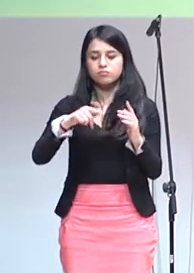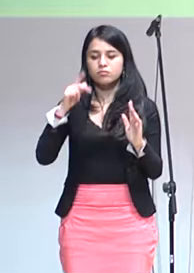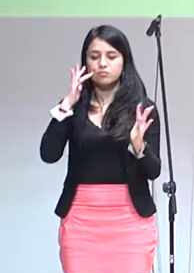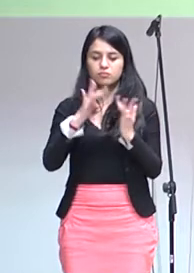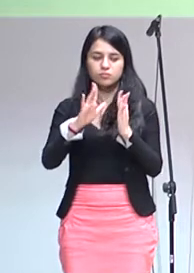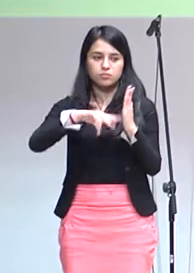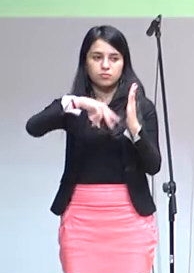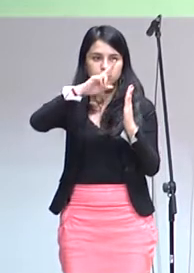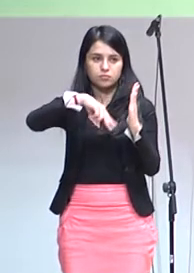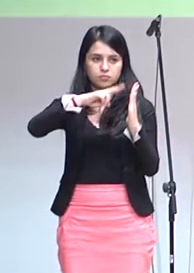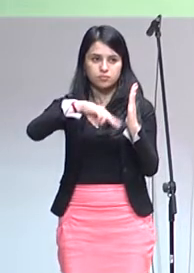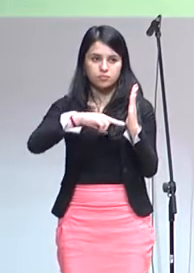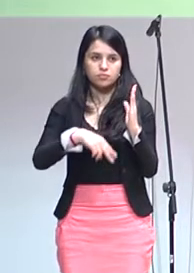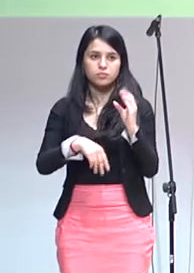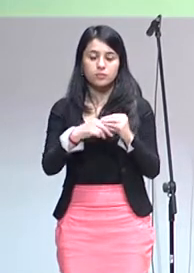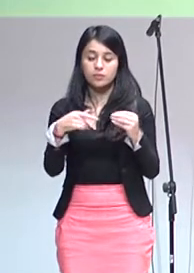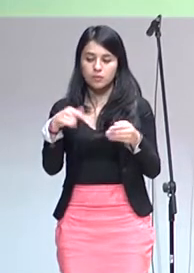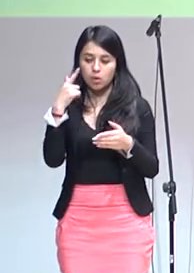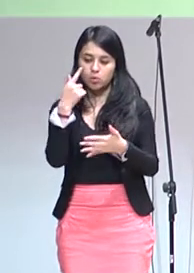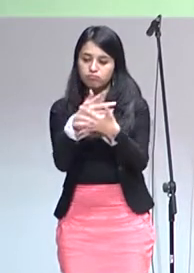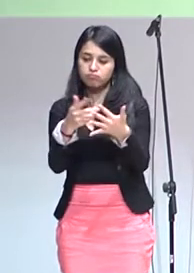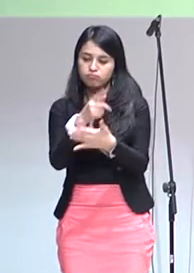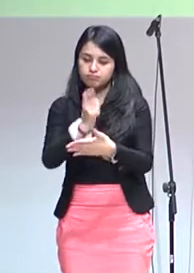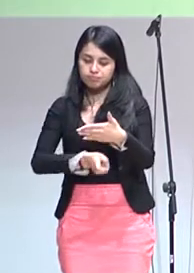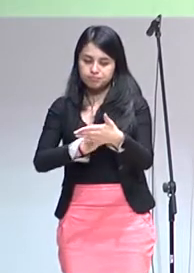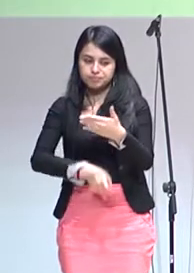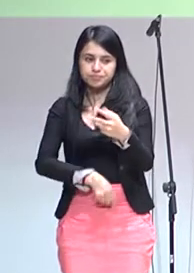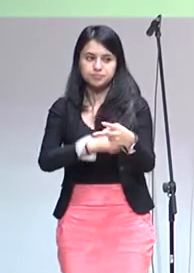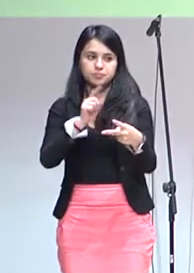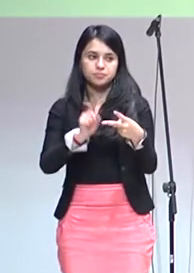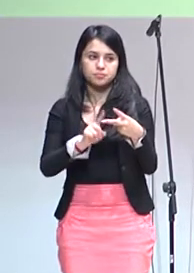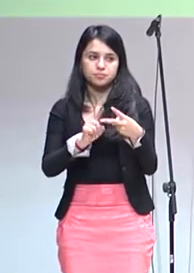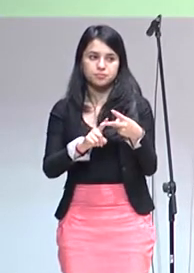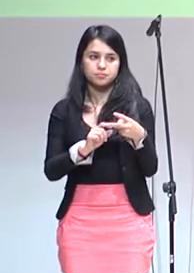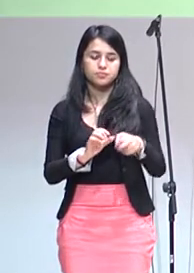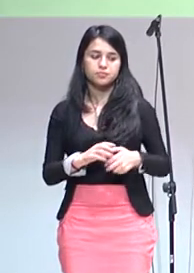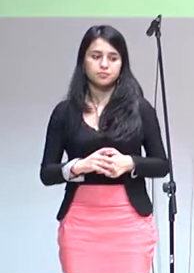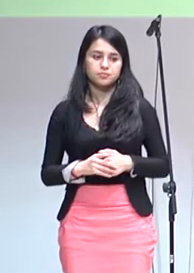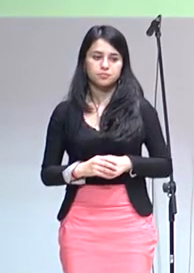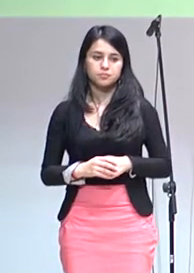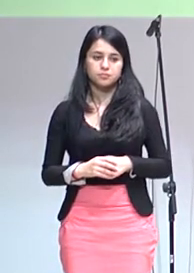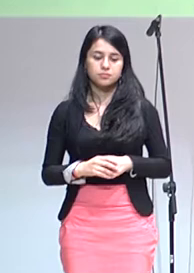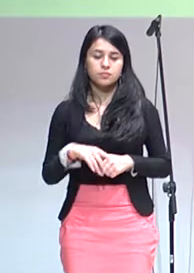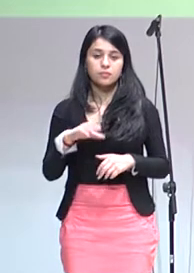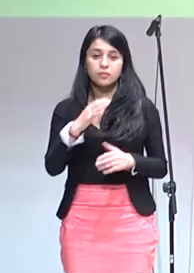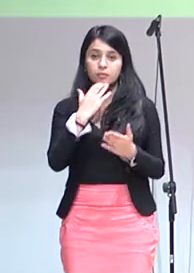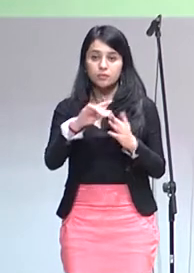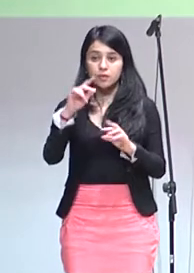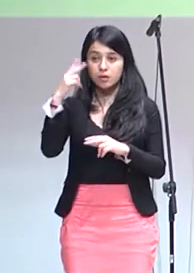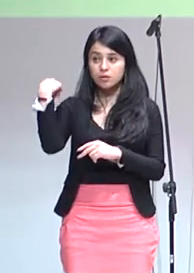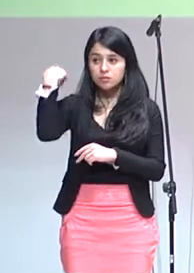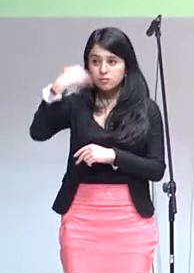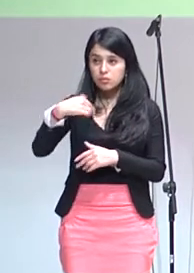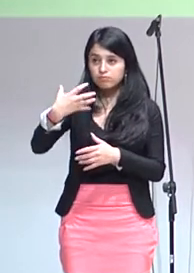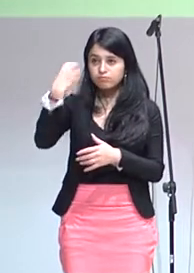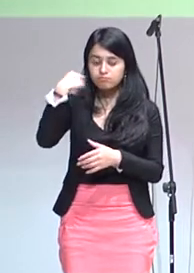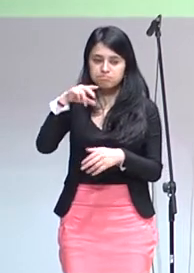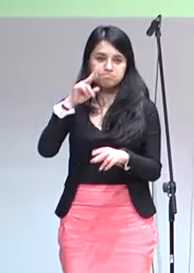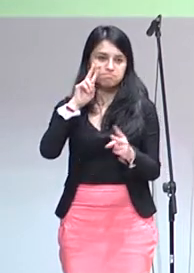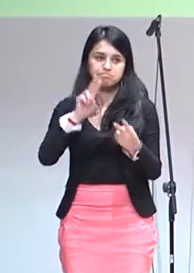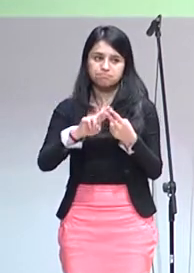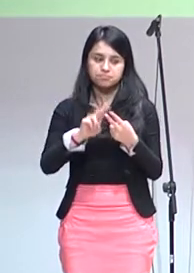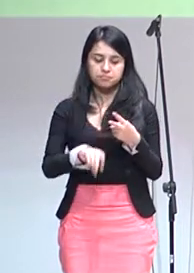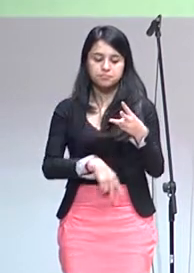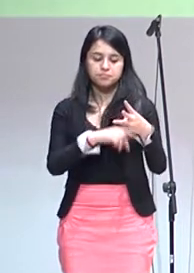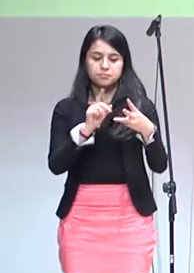lo tanto había un problema de producción de textos. El segundo era el desconocimiento casi total de la historia local de ellos. Y